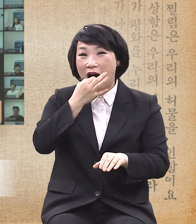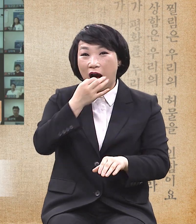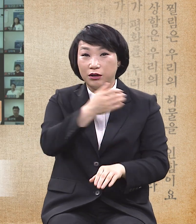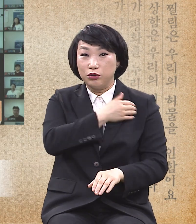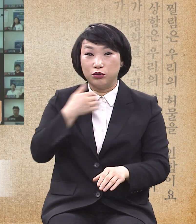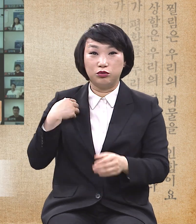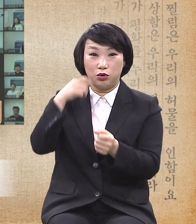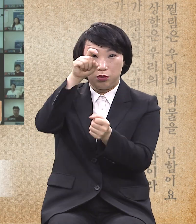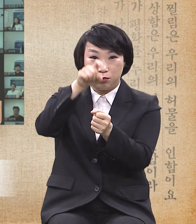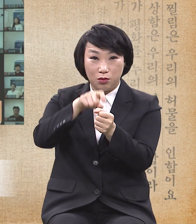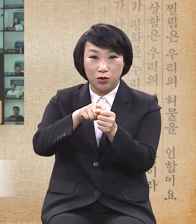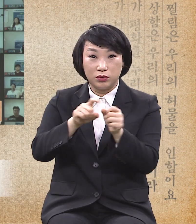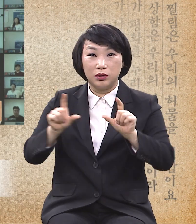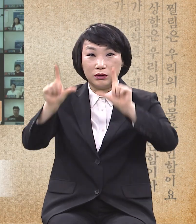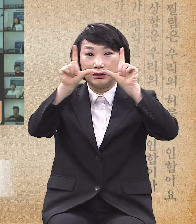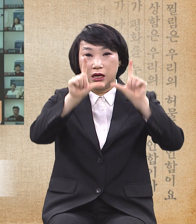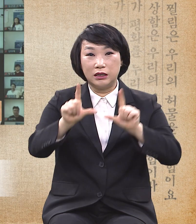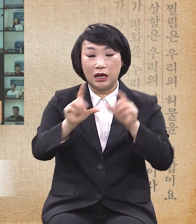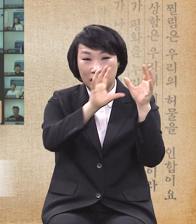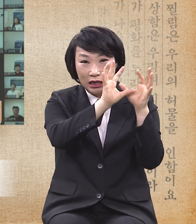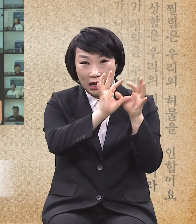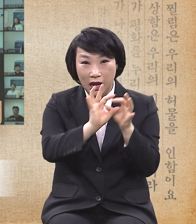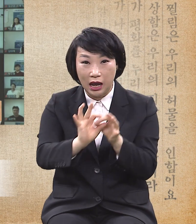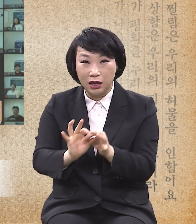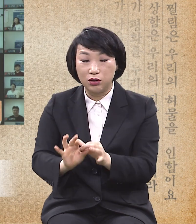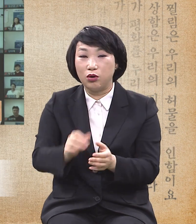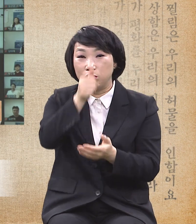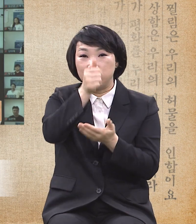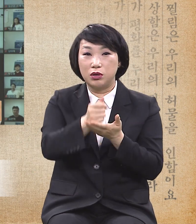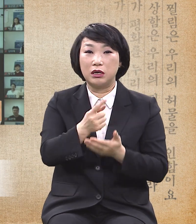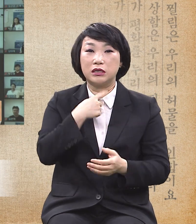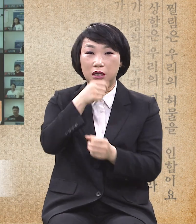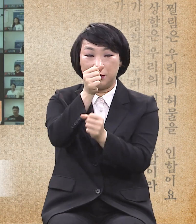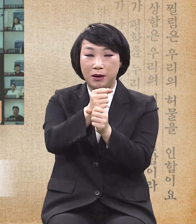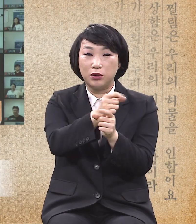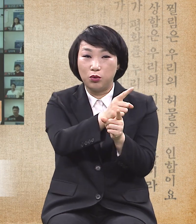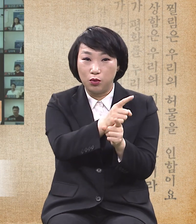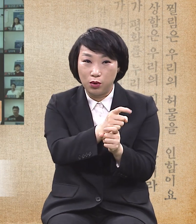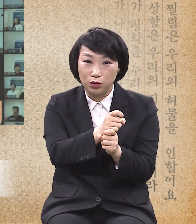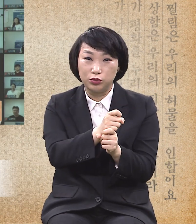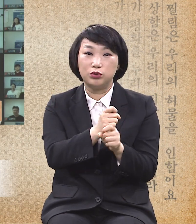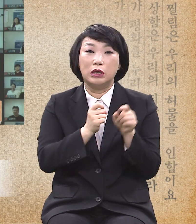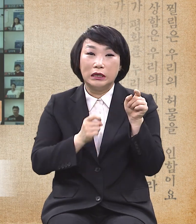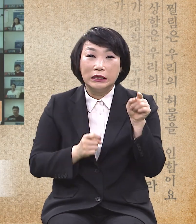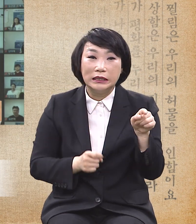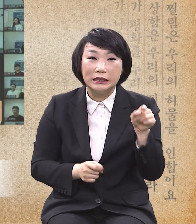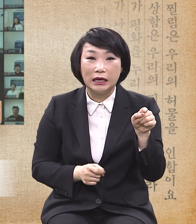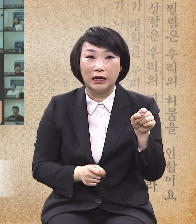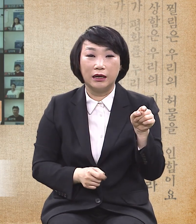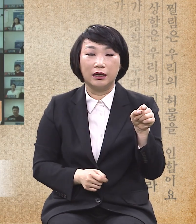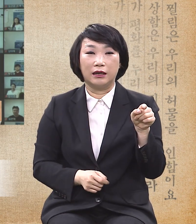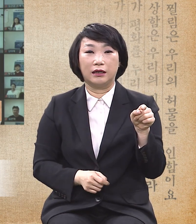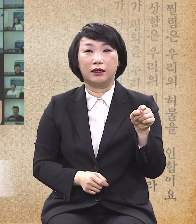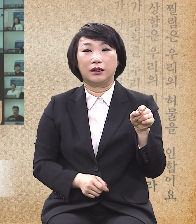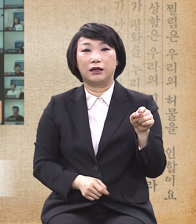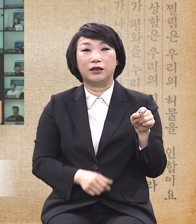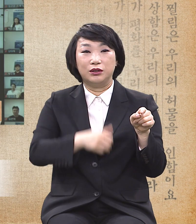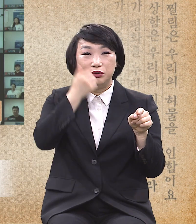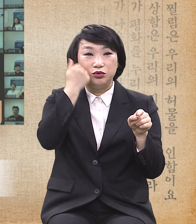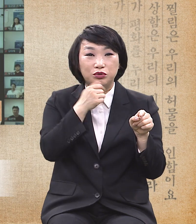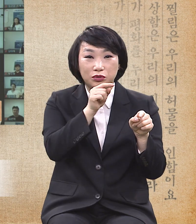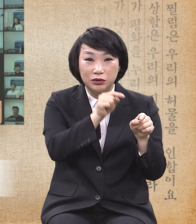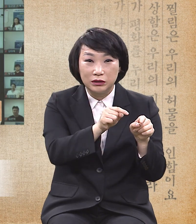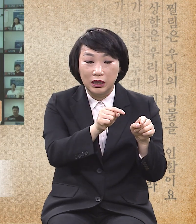욕구 충족을 위해서 끝없이 범죄하게 만드는 원수. 요놈이